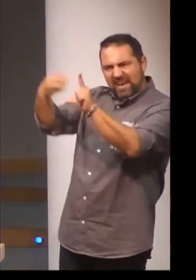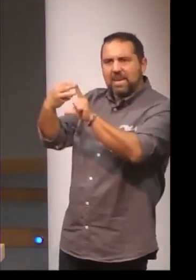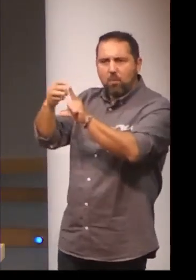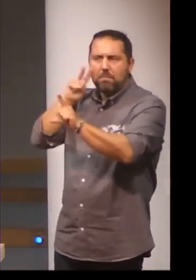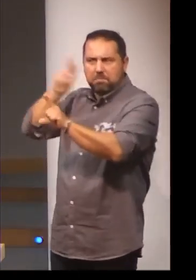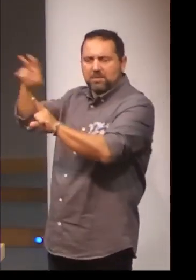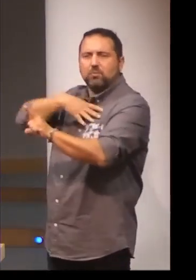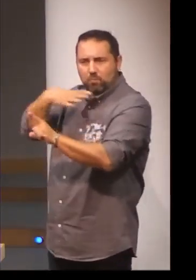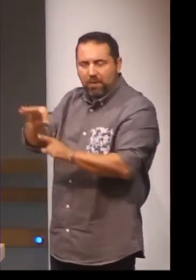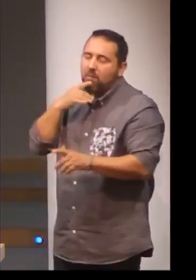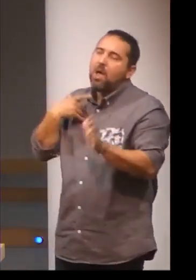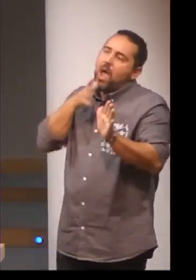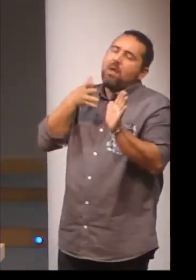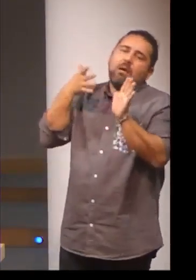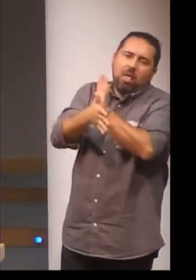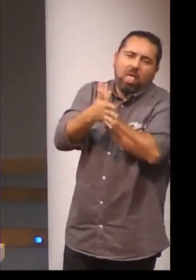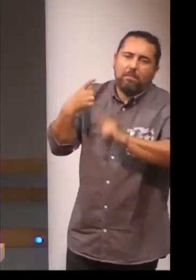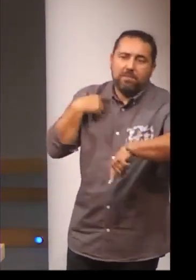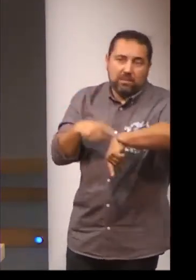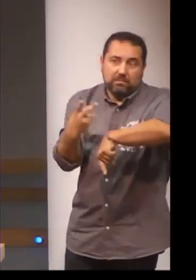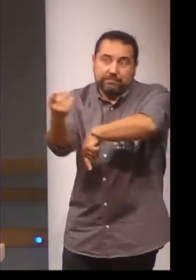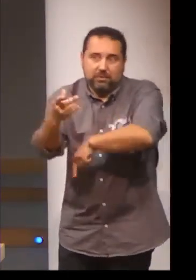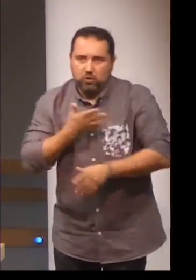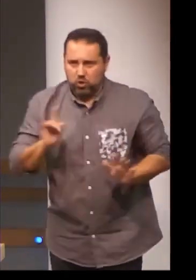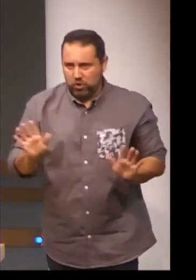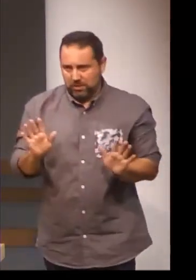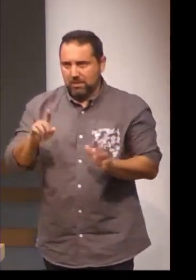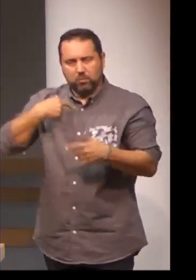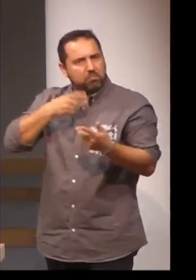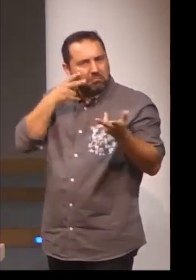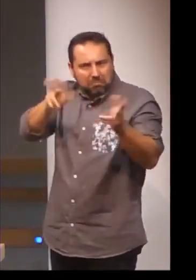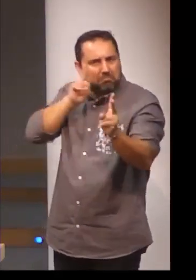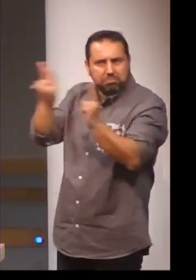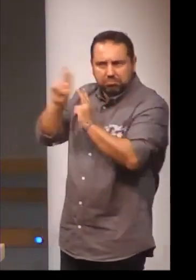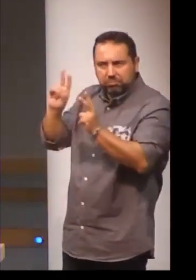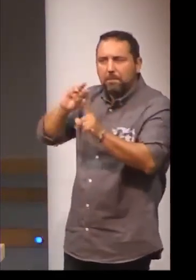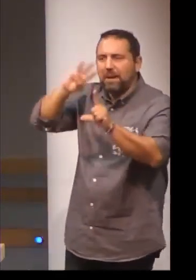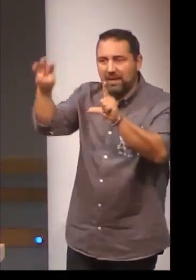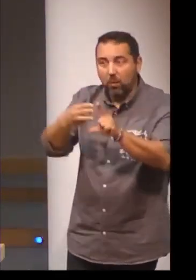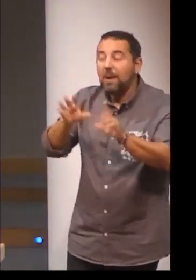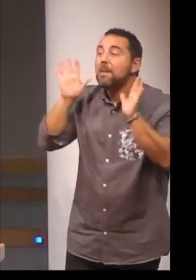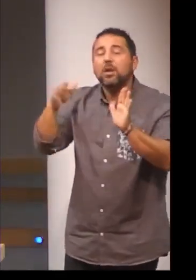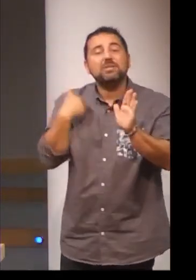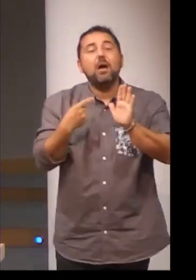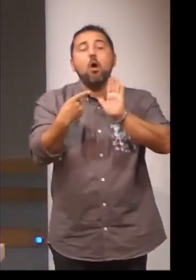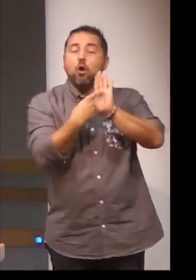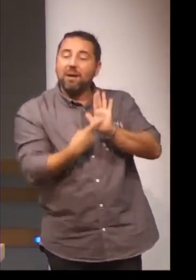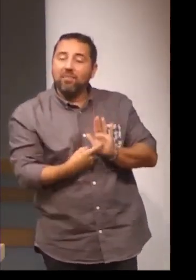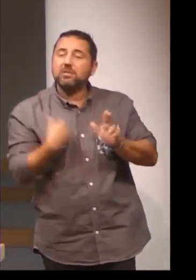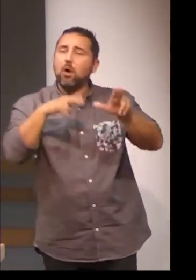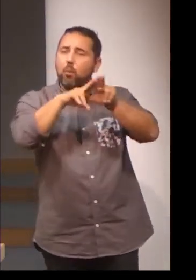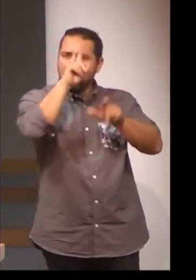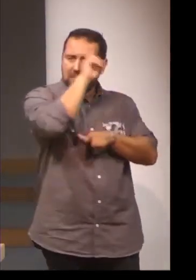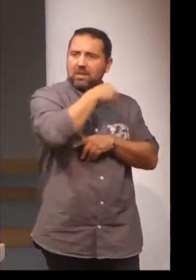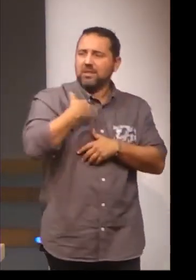exposición presentándolas. Como decía antes, lo realmente importante aquí es que esas convalidaciones ya han sido admitidas por la Comunidad de Madrid, y, por